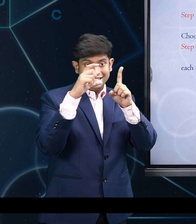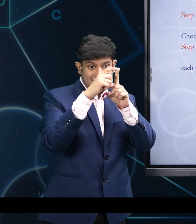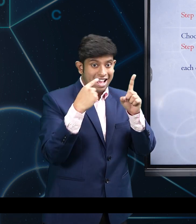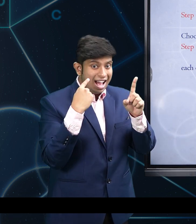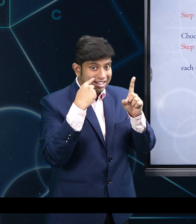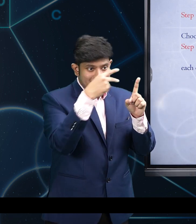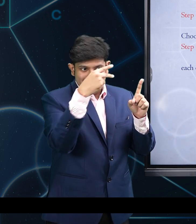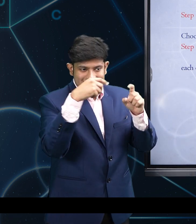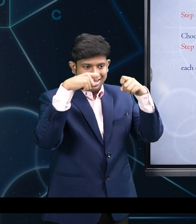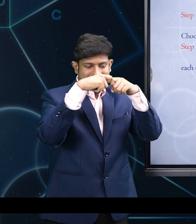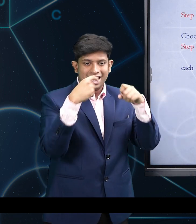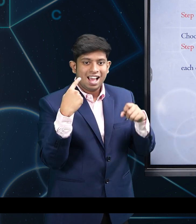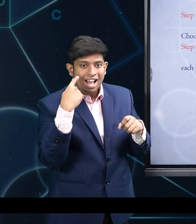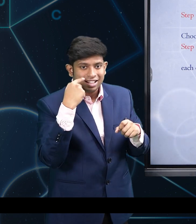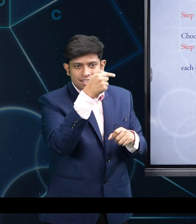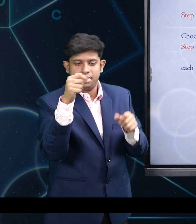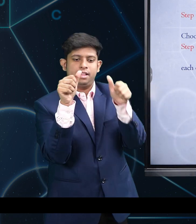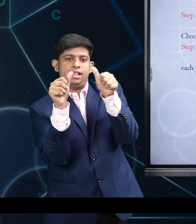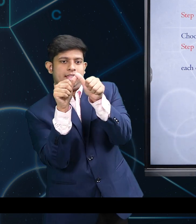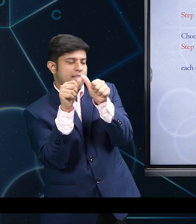d1 = x1 - a.